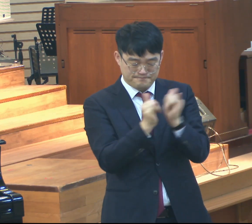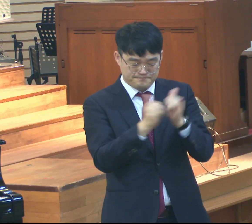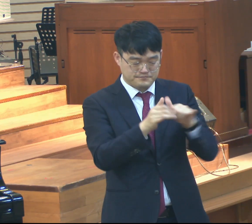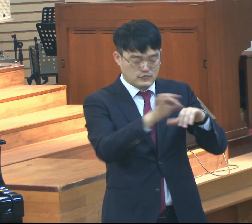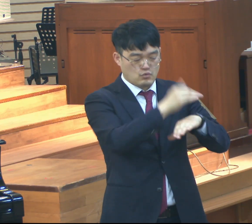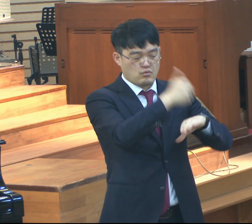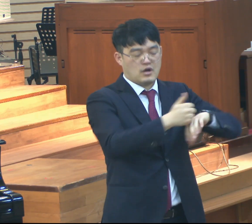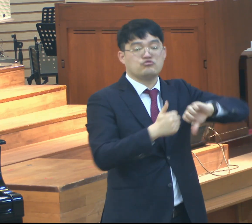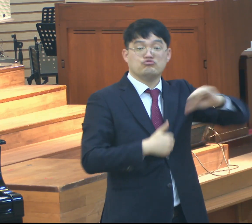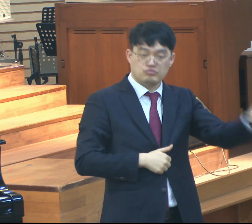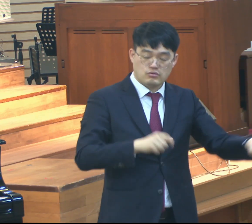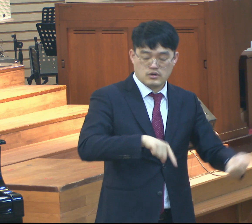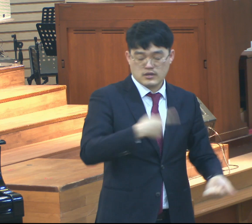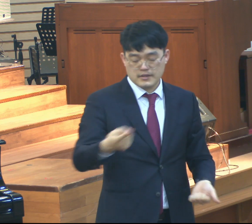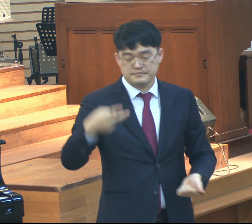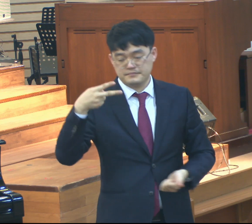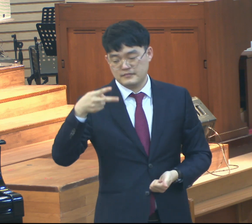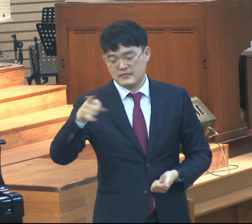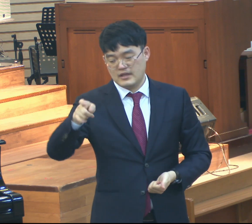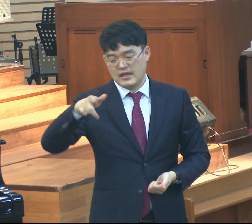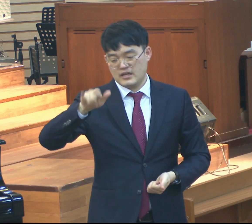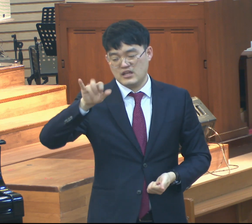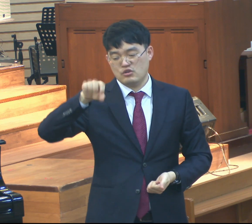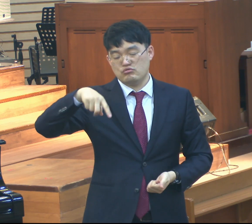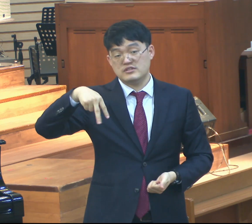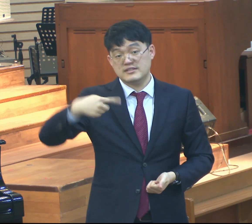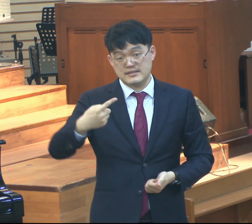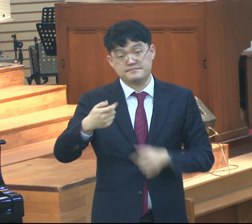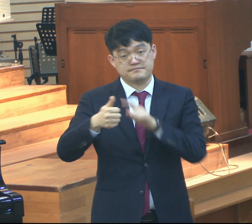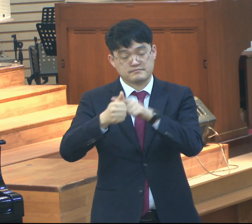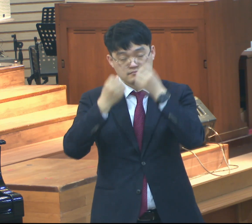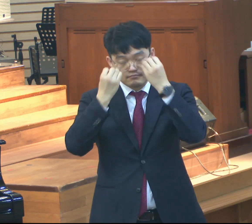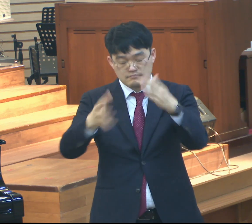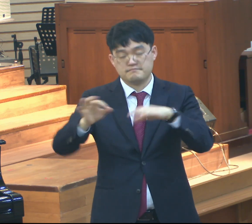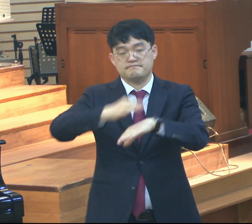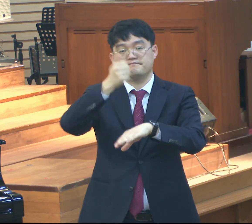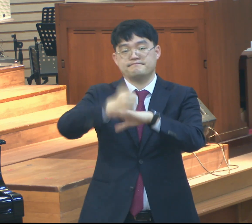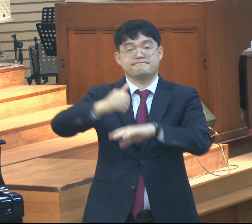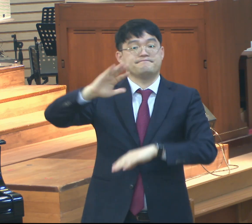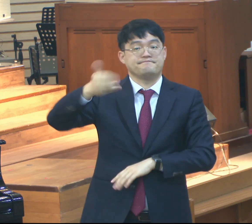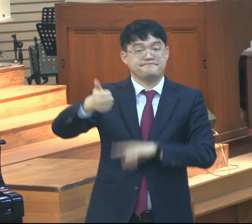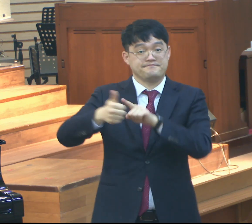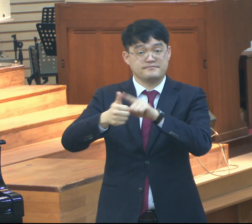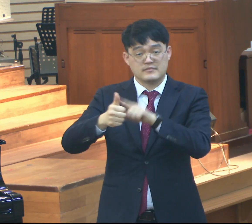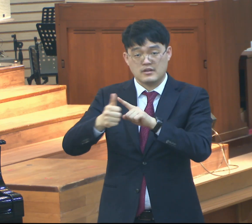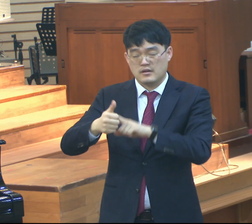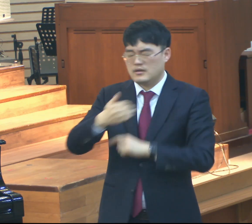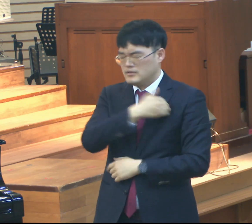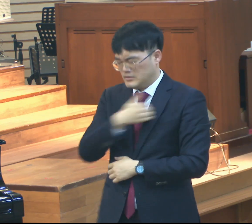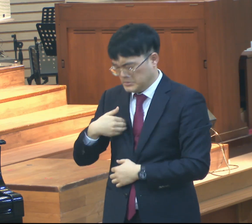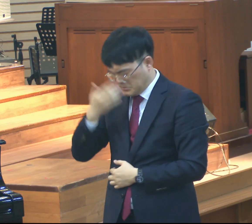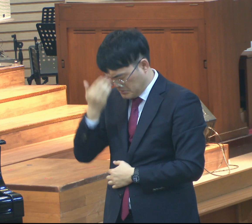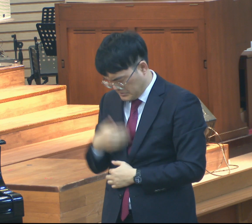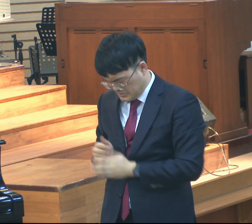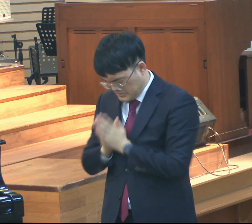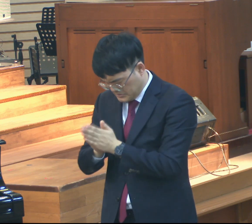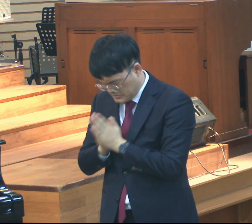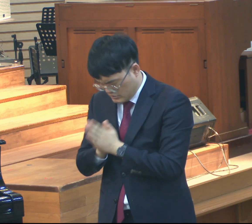데키우스라는 황제가 새로운 황제로 등극했습니다. 그는 신의 가호를 빌면서 누구든지 황제